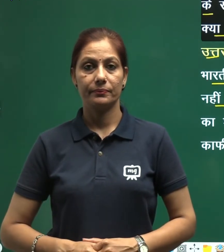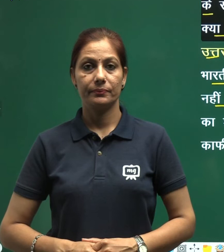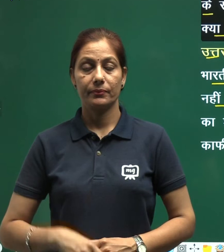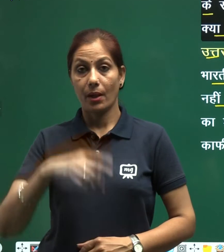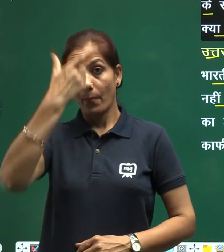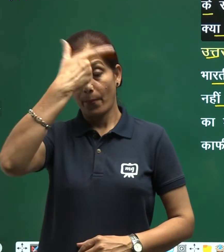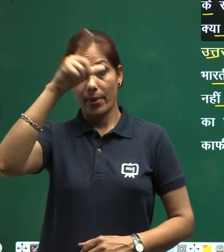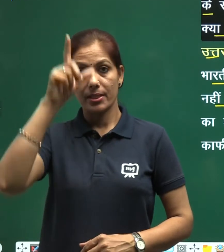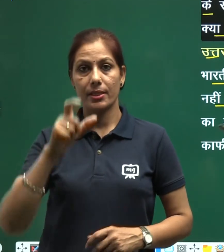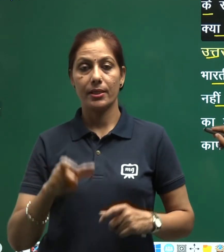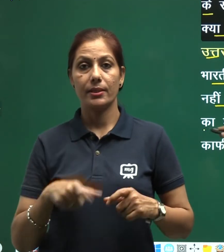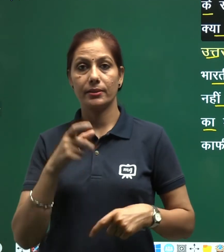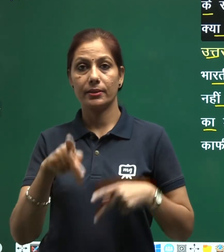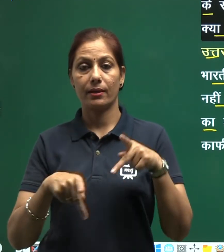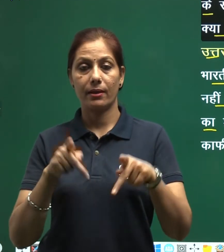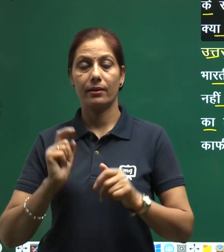भारतीय जनता का